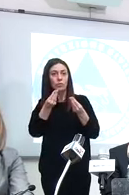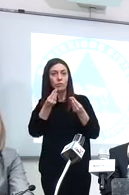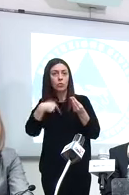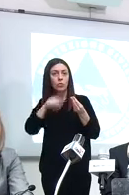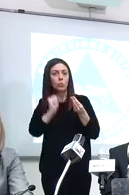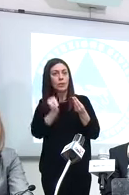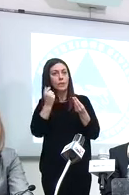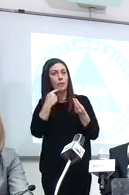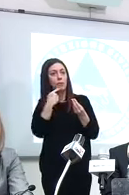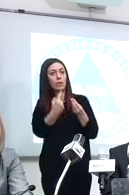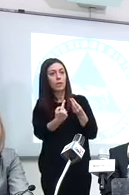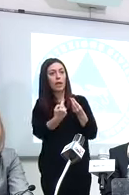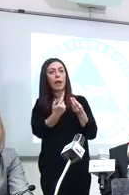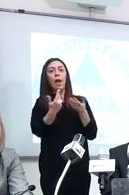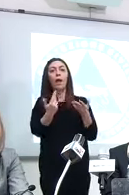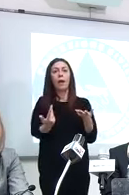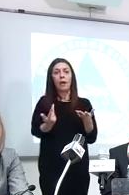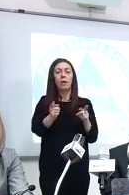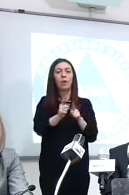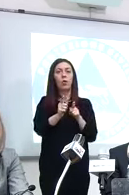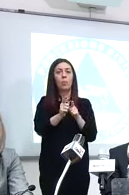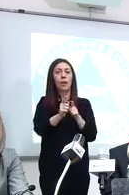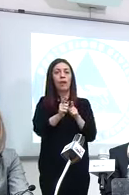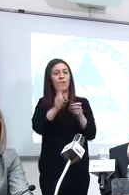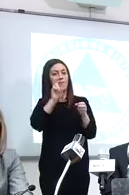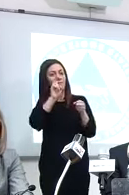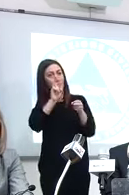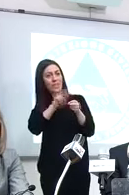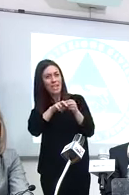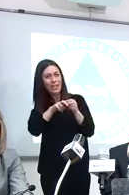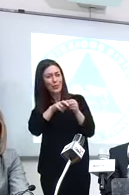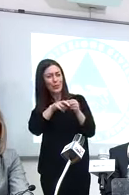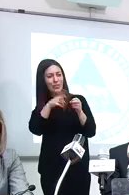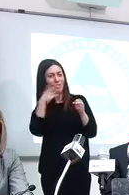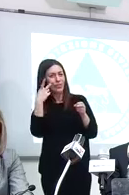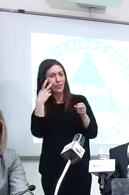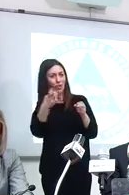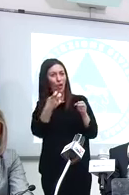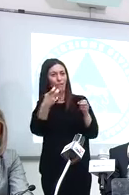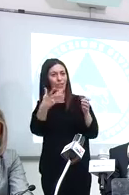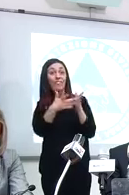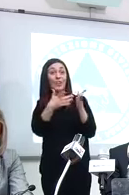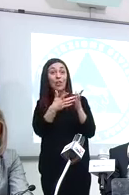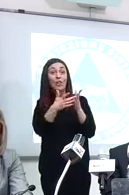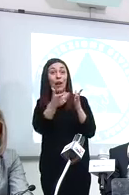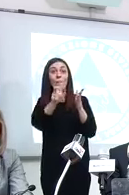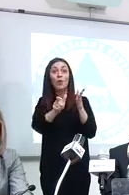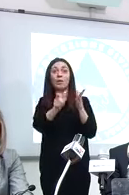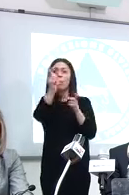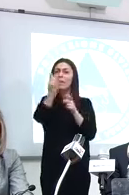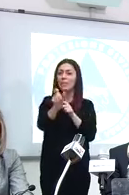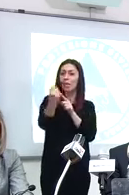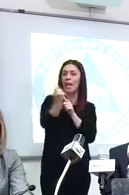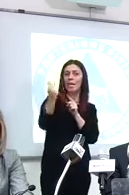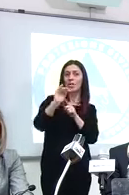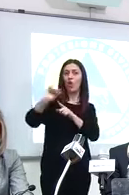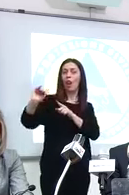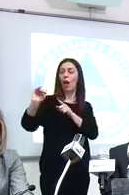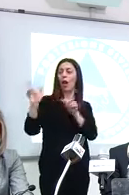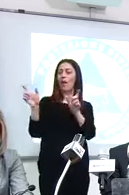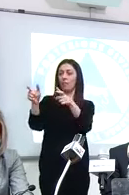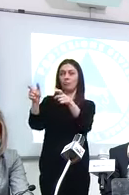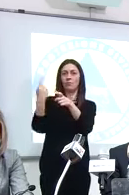trovarlo. Perché isola, isola, isola, poi siamo arrivati al fatto che, insomma,